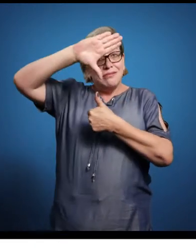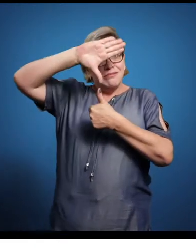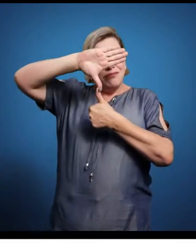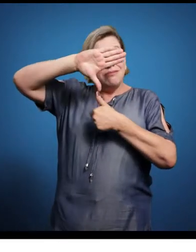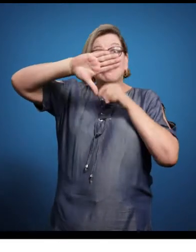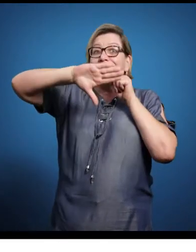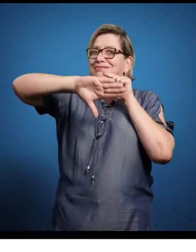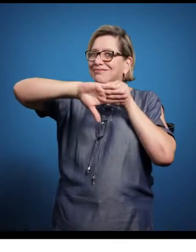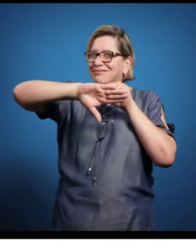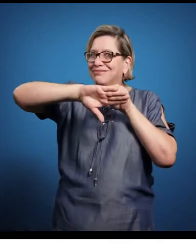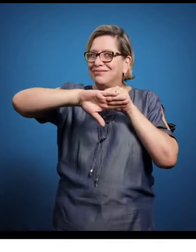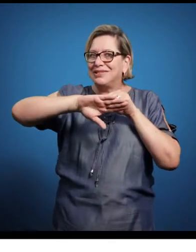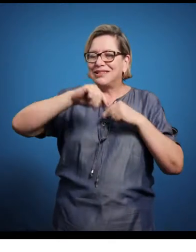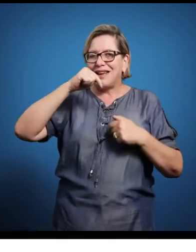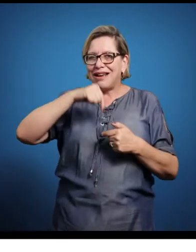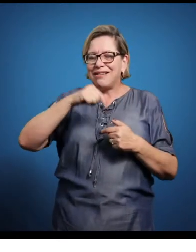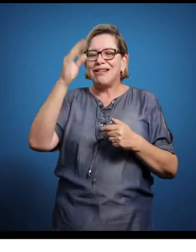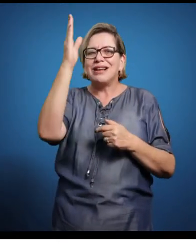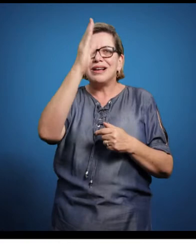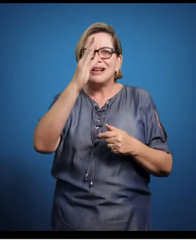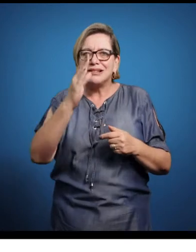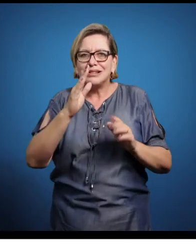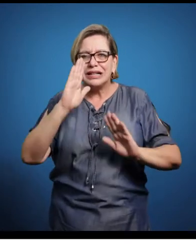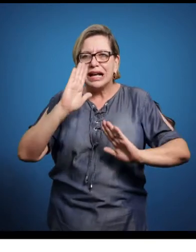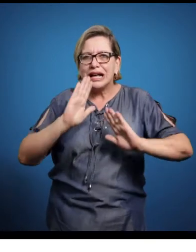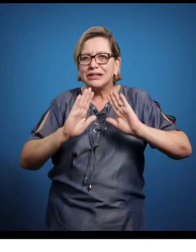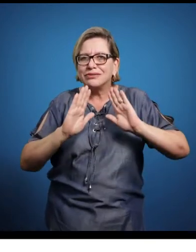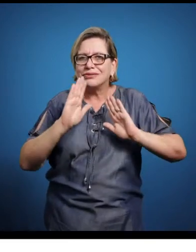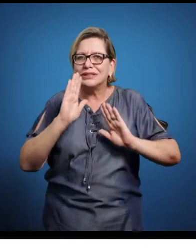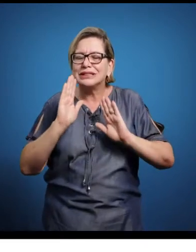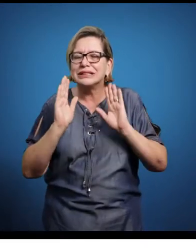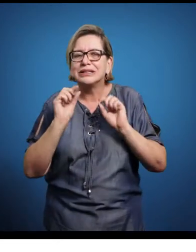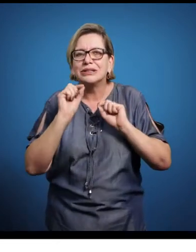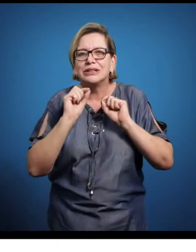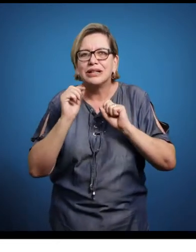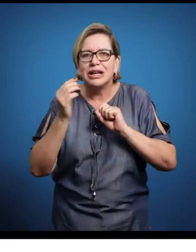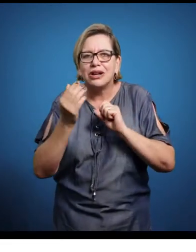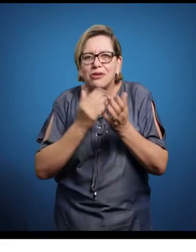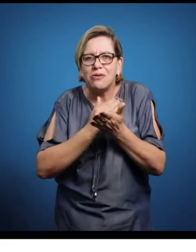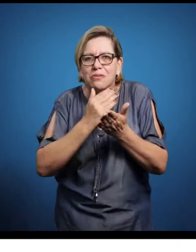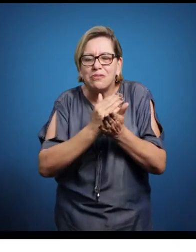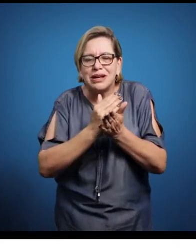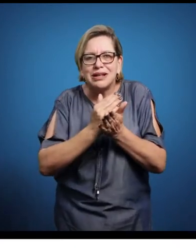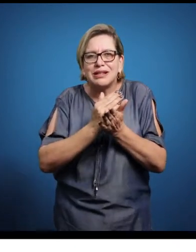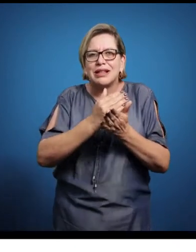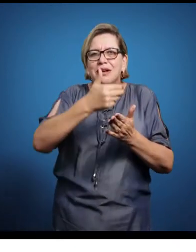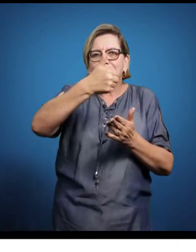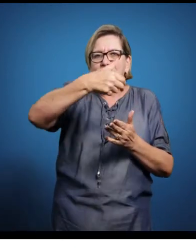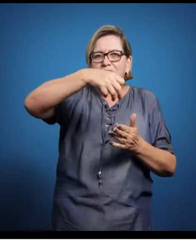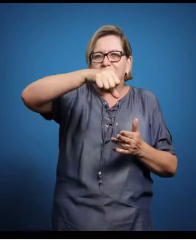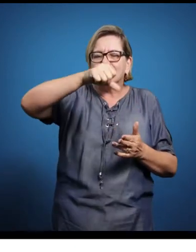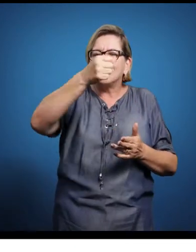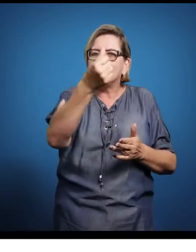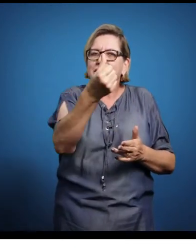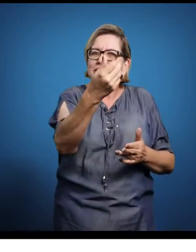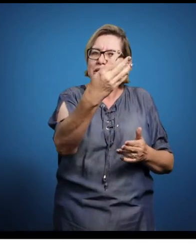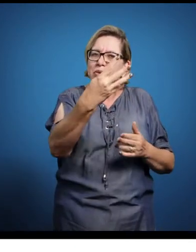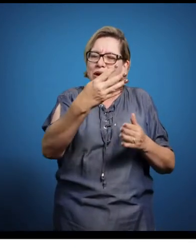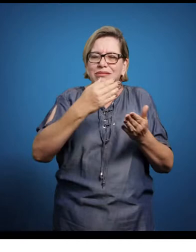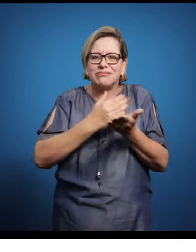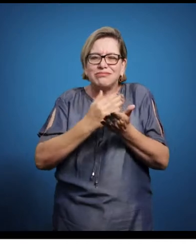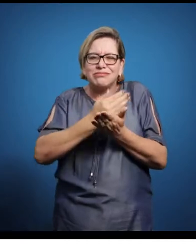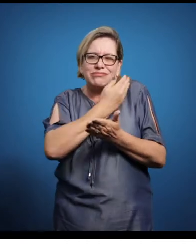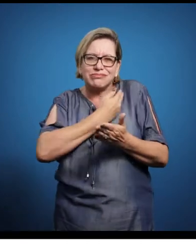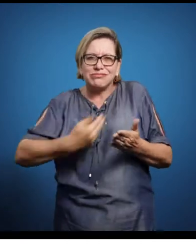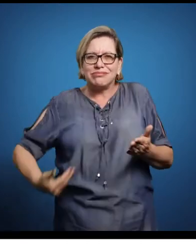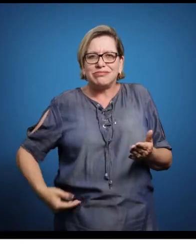receptividade no nosso país se dá basicamente no regime militar de 64 pra cá portanto nos últimos 40